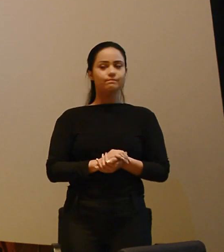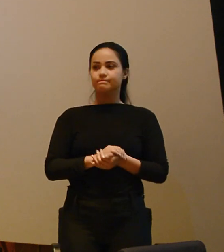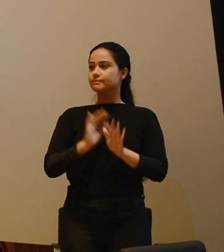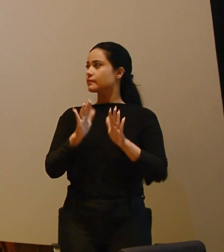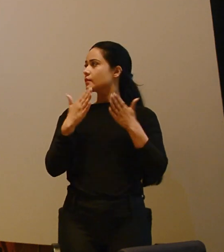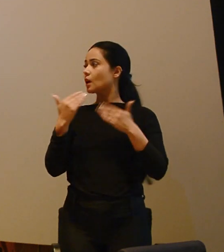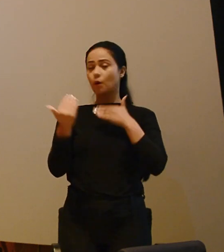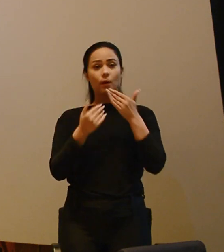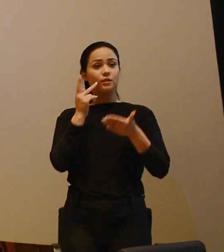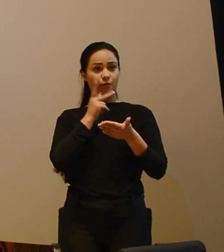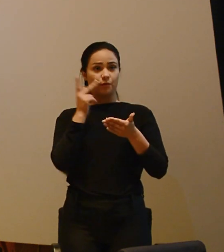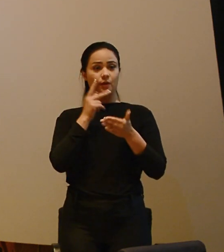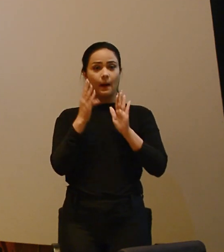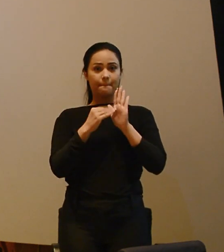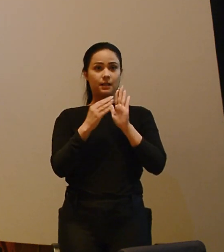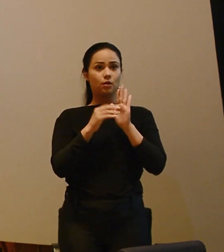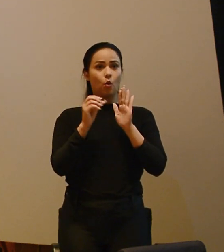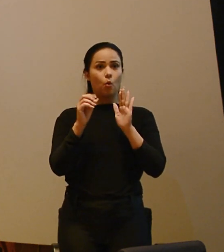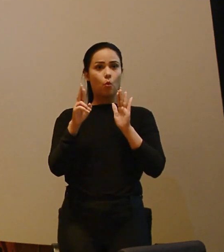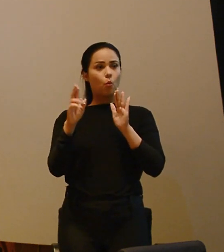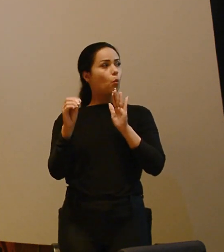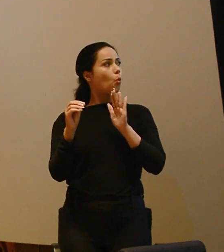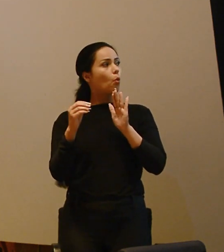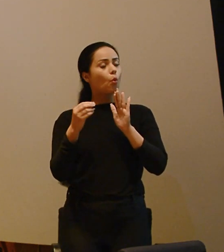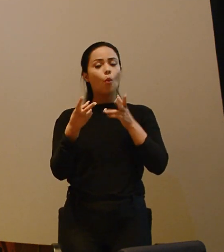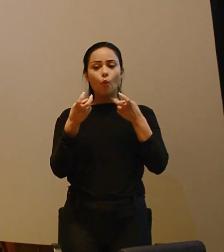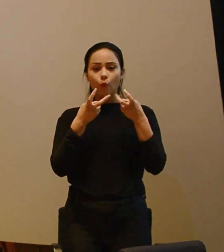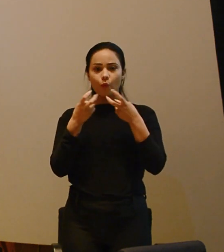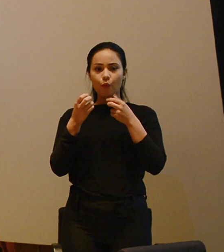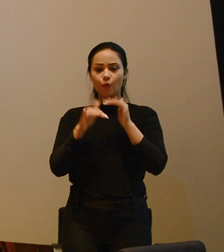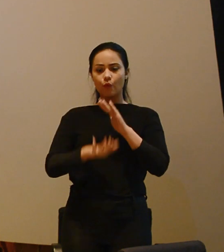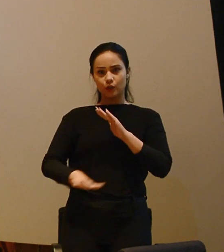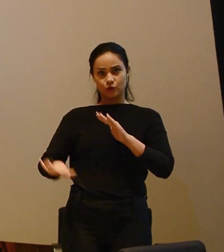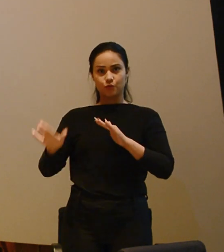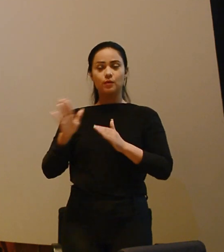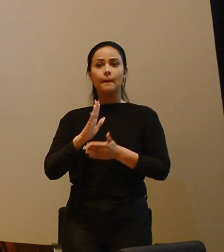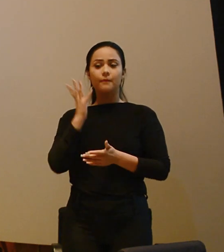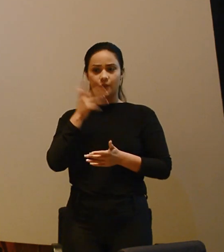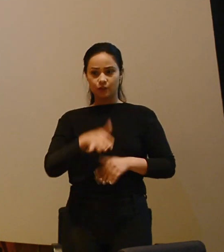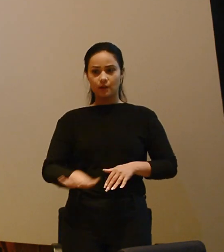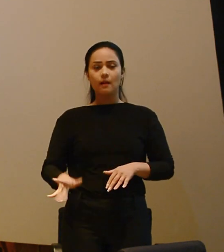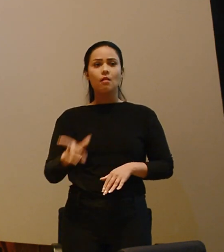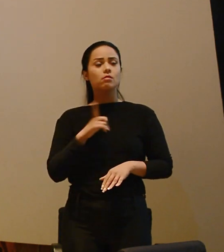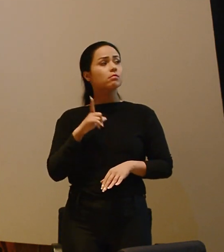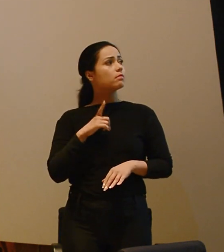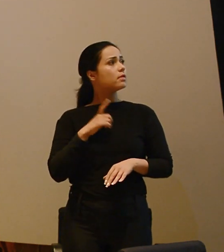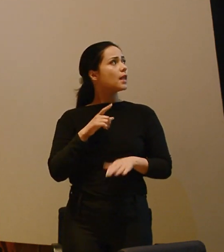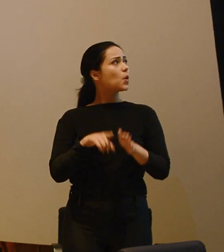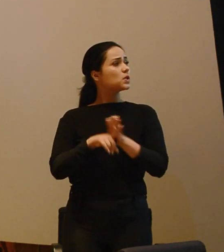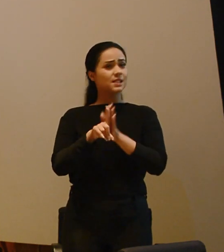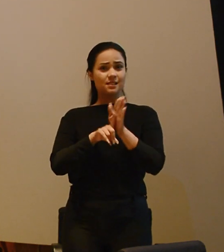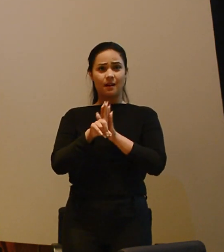Bom, então quando a gente fala de padrão ouro, né, do diagnóstico audiológico infantil, a gente está falando, na verdade, de um exame